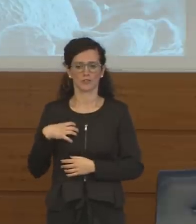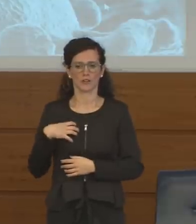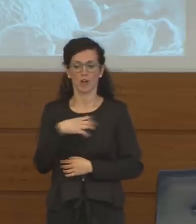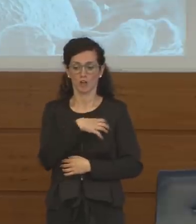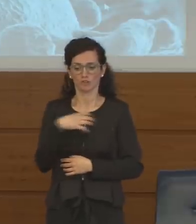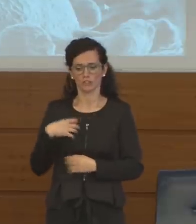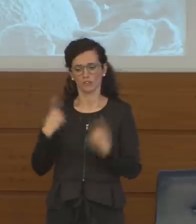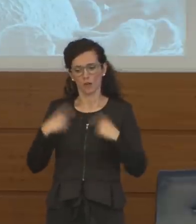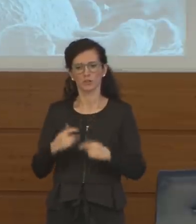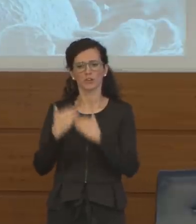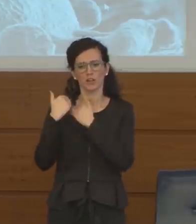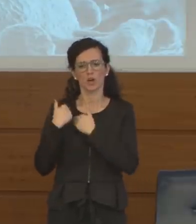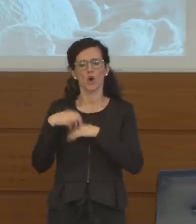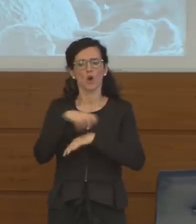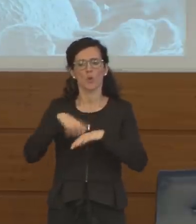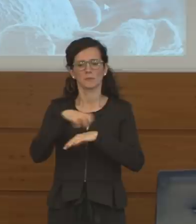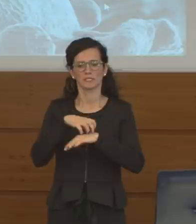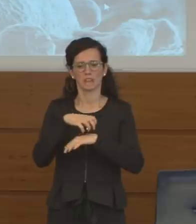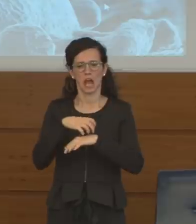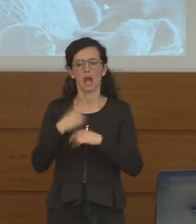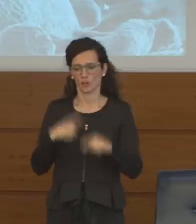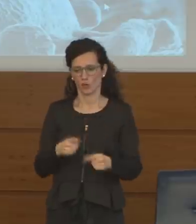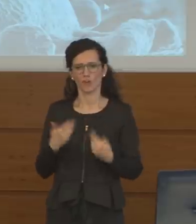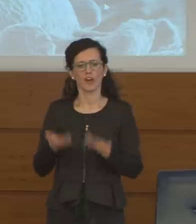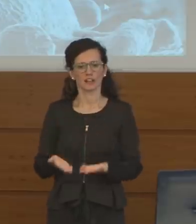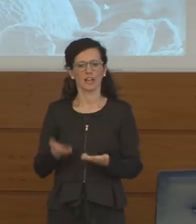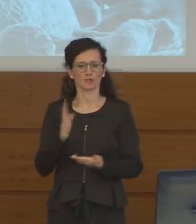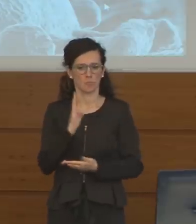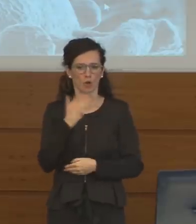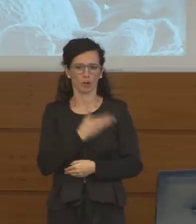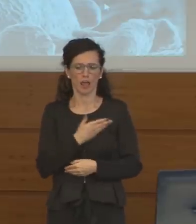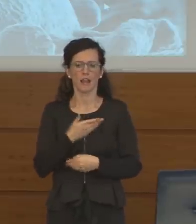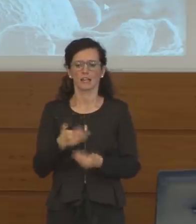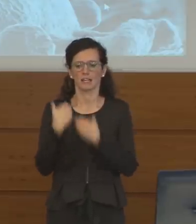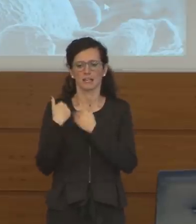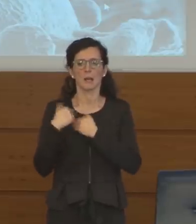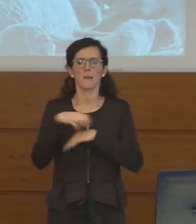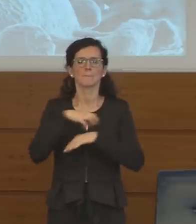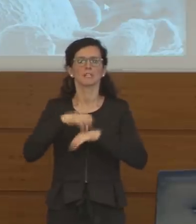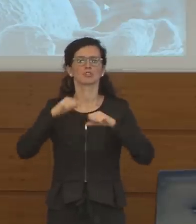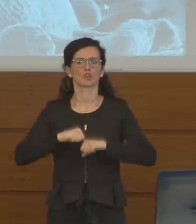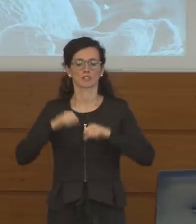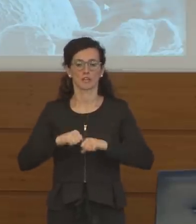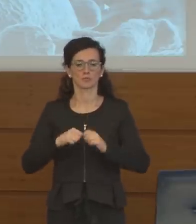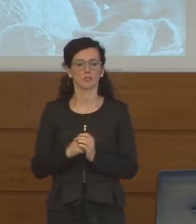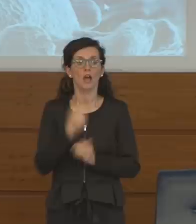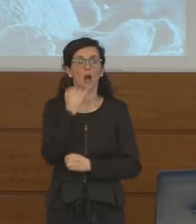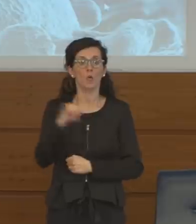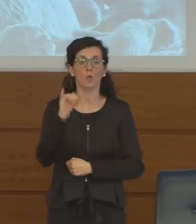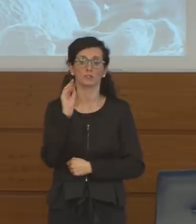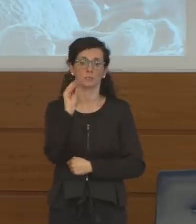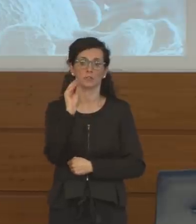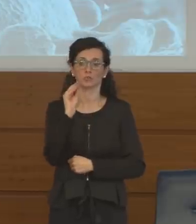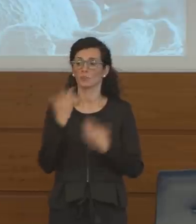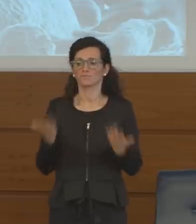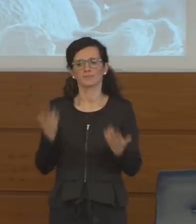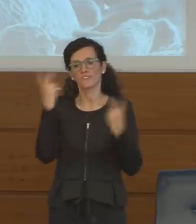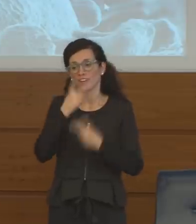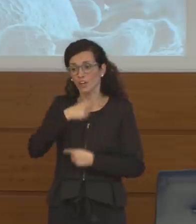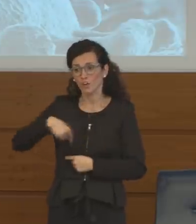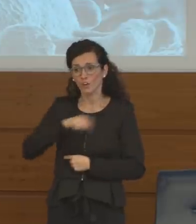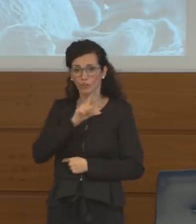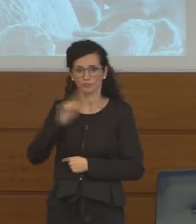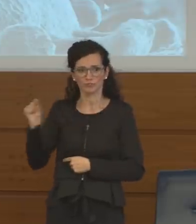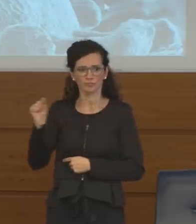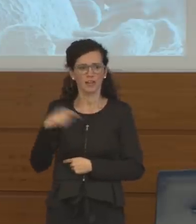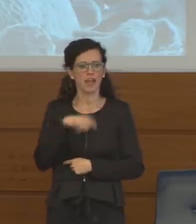commissario, che in questo momento è incaricato, e al Ministro della Salute. Questo stiamo facendo, credo. Un'ultima domanda, ultima domanda. Sì,